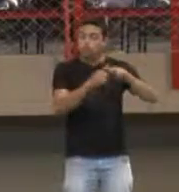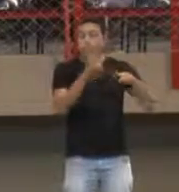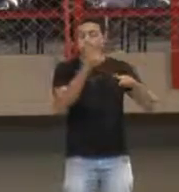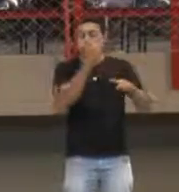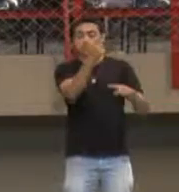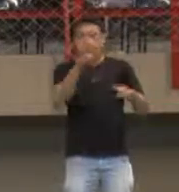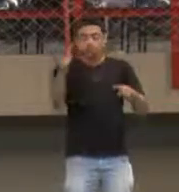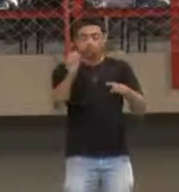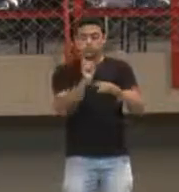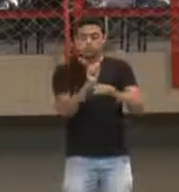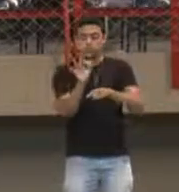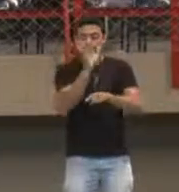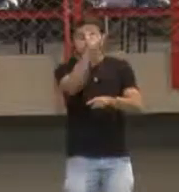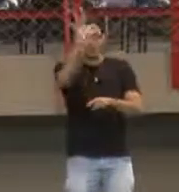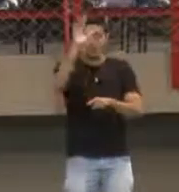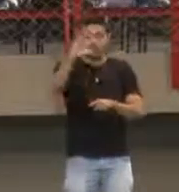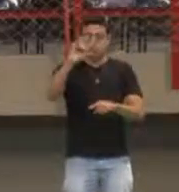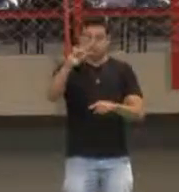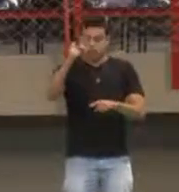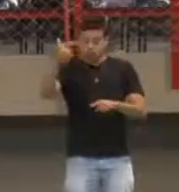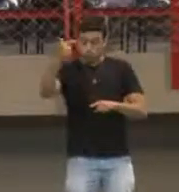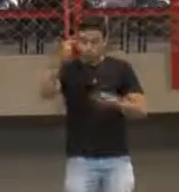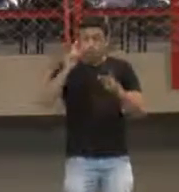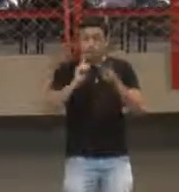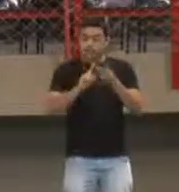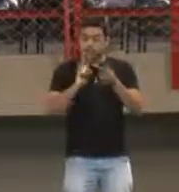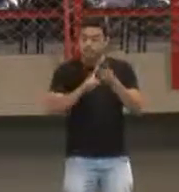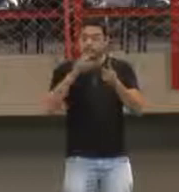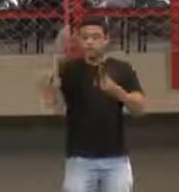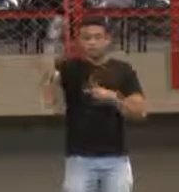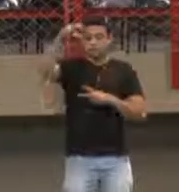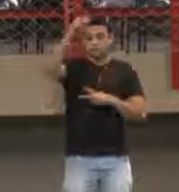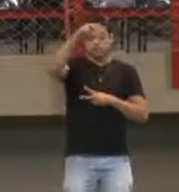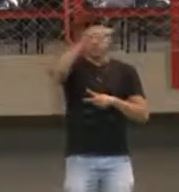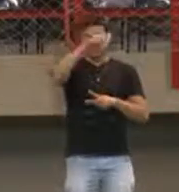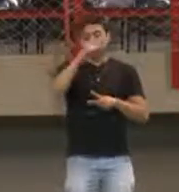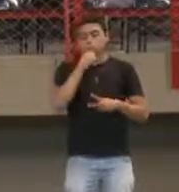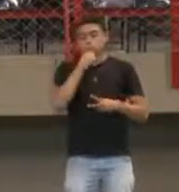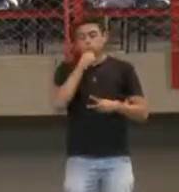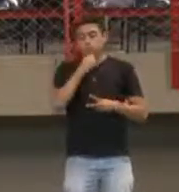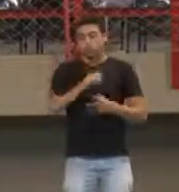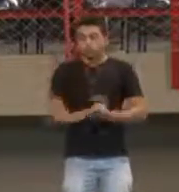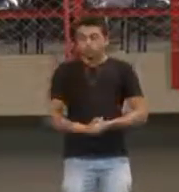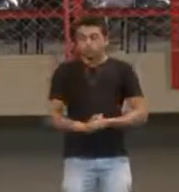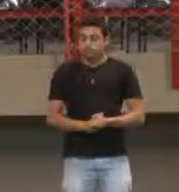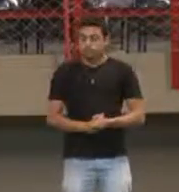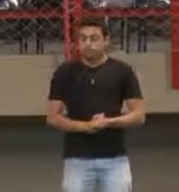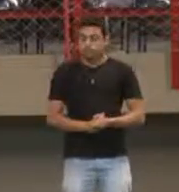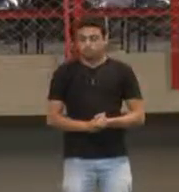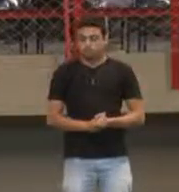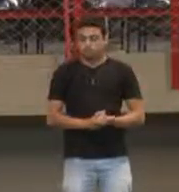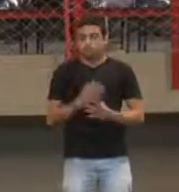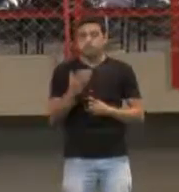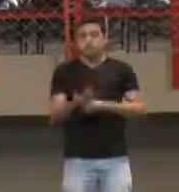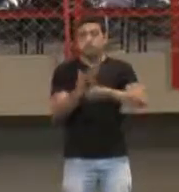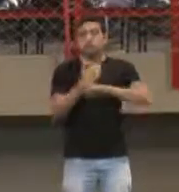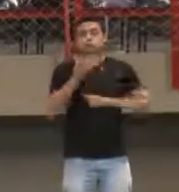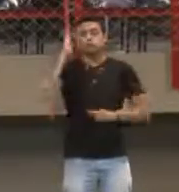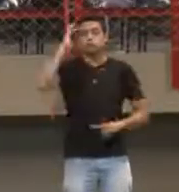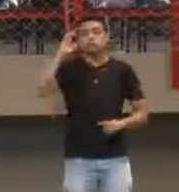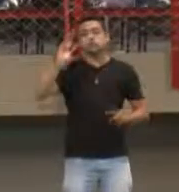gerar gases do efeito estufa, nem resíduos de operação. Bem, gente, me ajuda